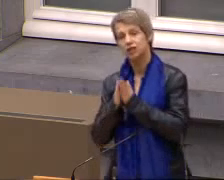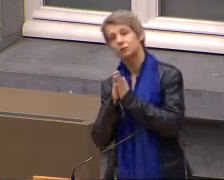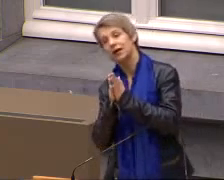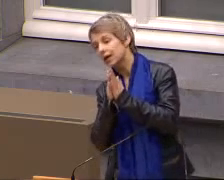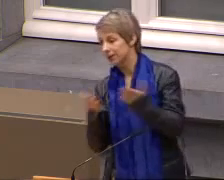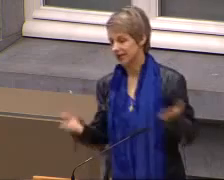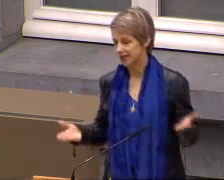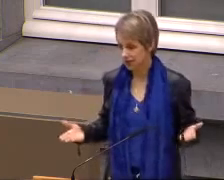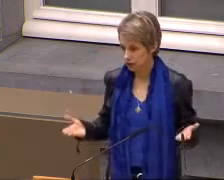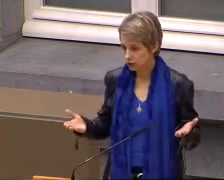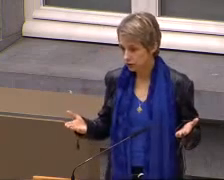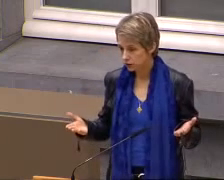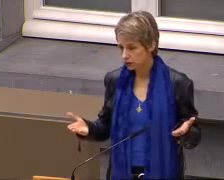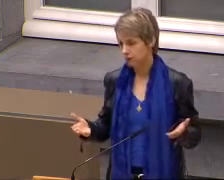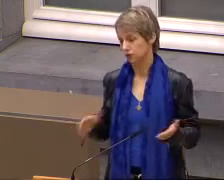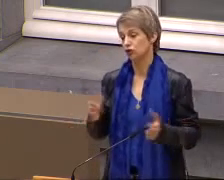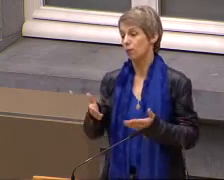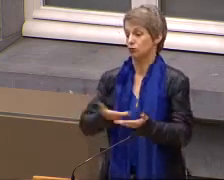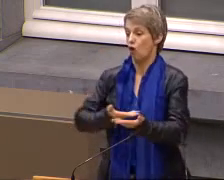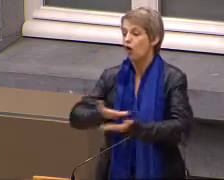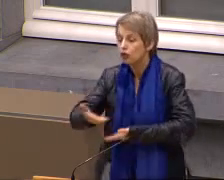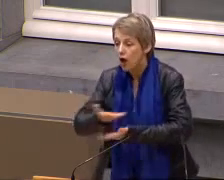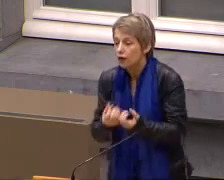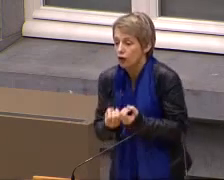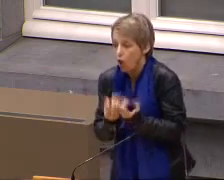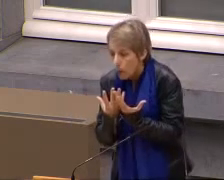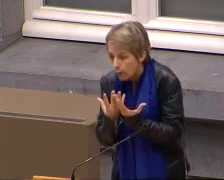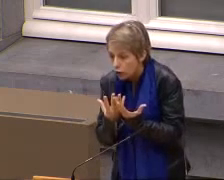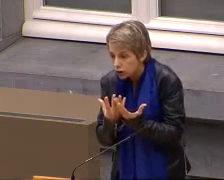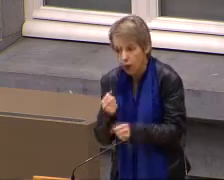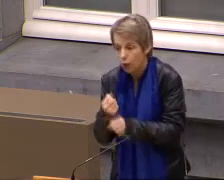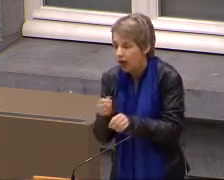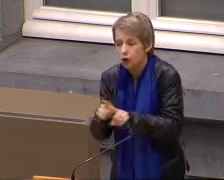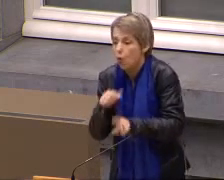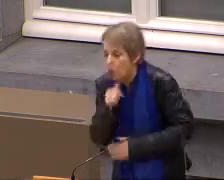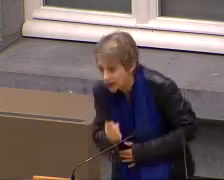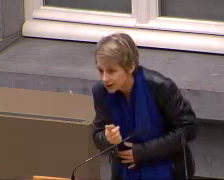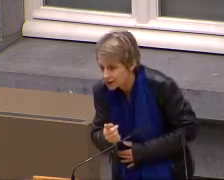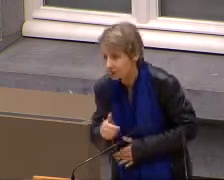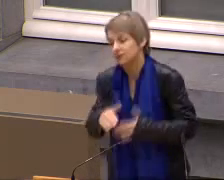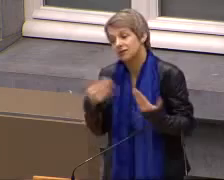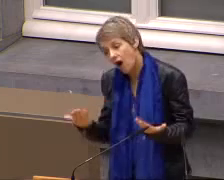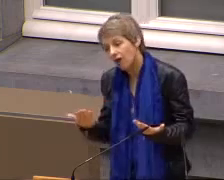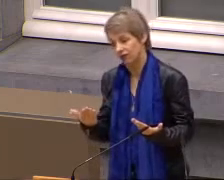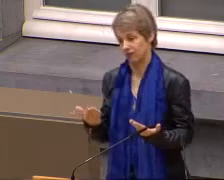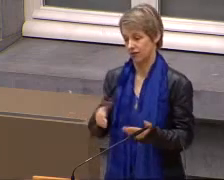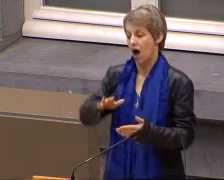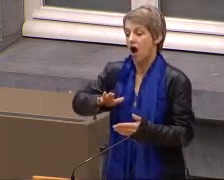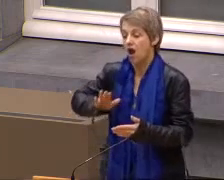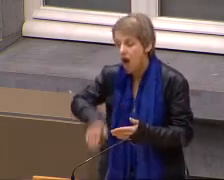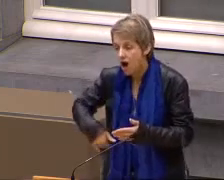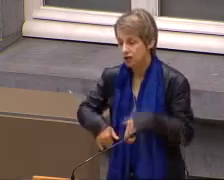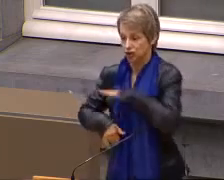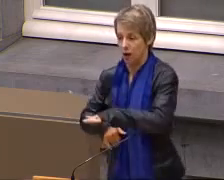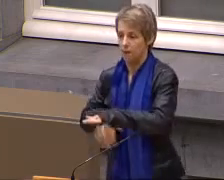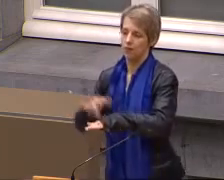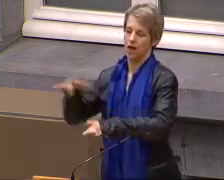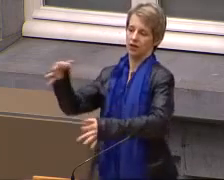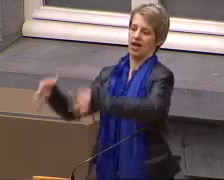luistert naar de smeekbeden die soms gesteld worden. Soms werkt ook een onderhandelende oplossing niet.